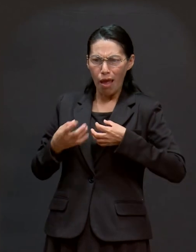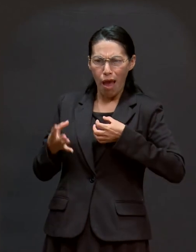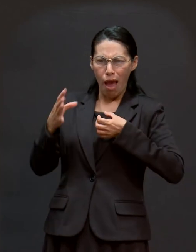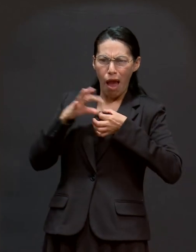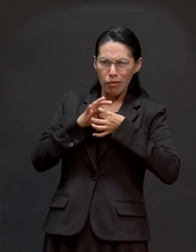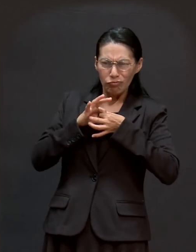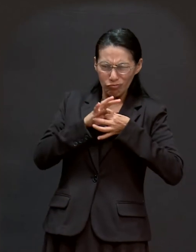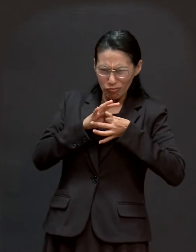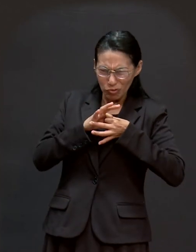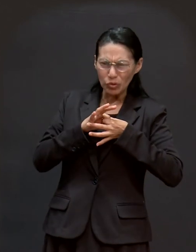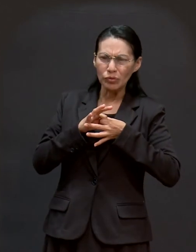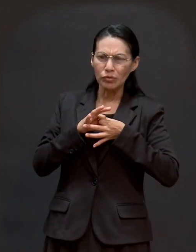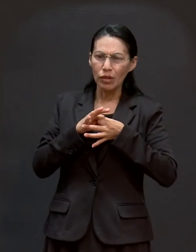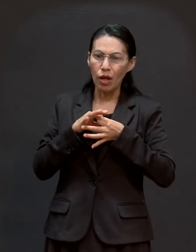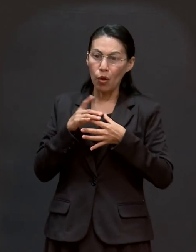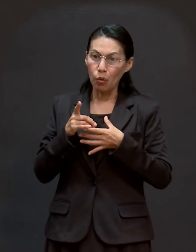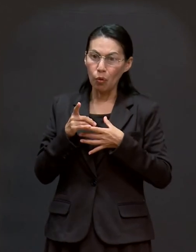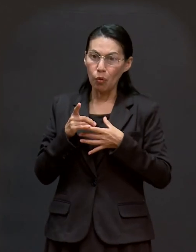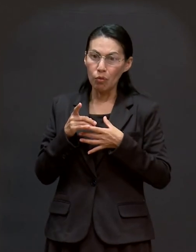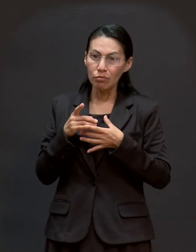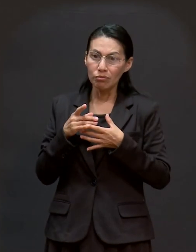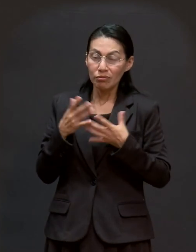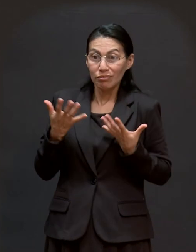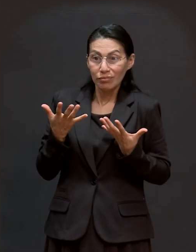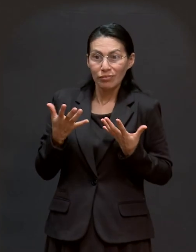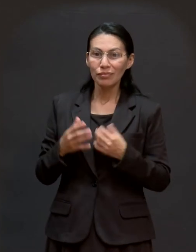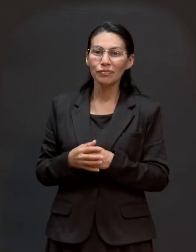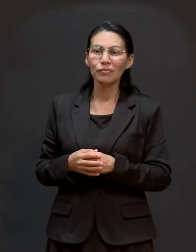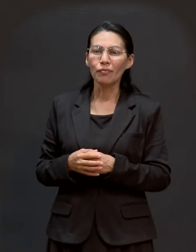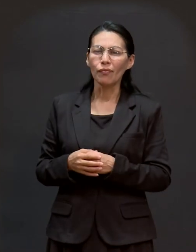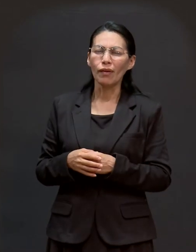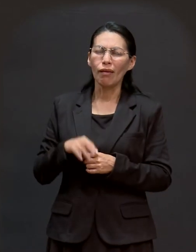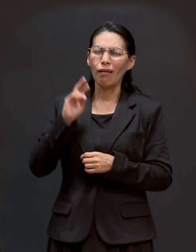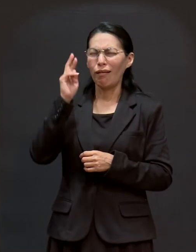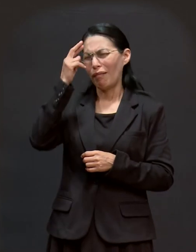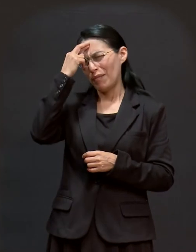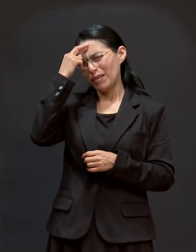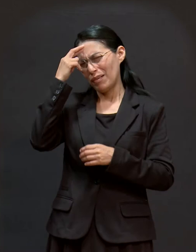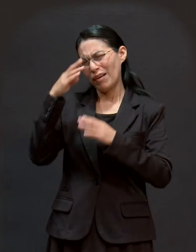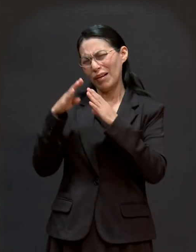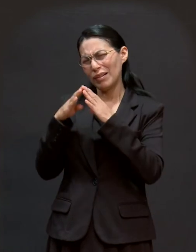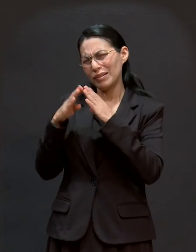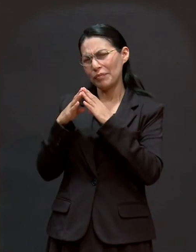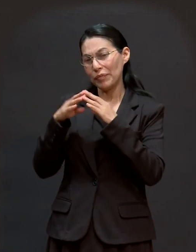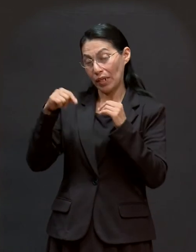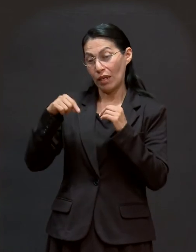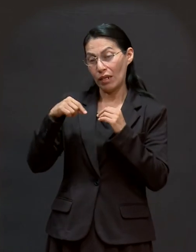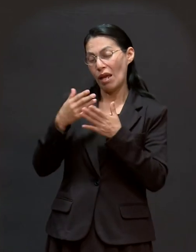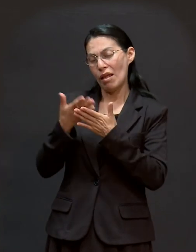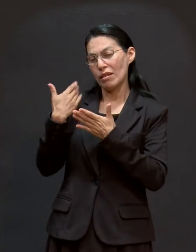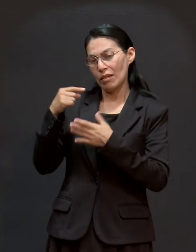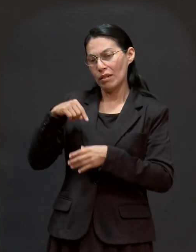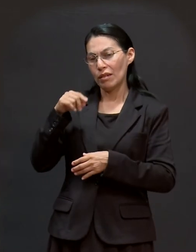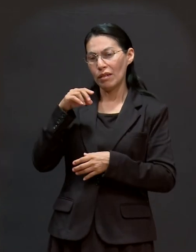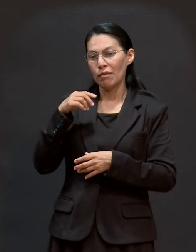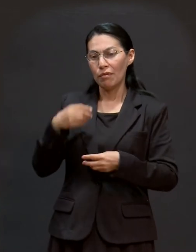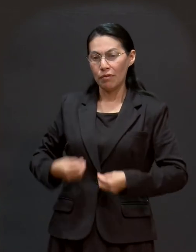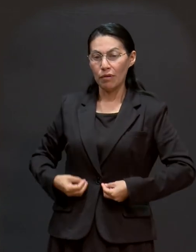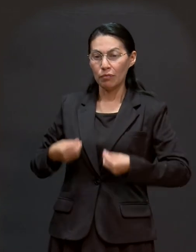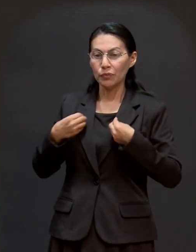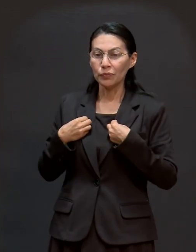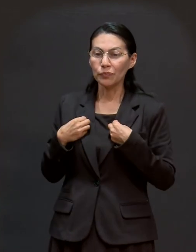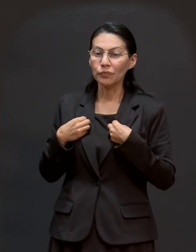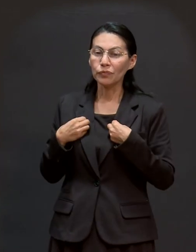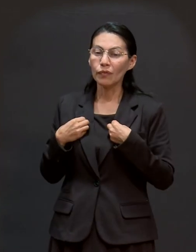de tu vida pero no no como una contemplación sino algo práctico recuerdo en casa justamente aquí